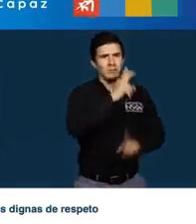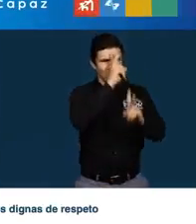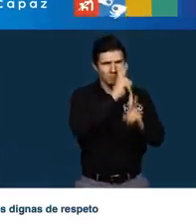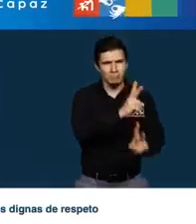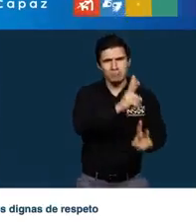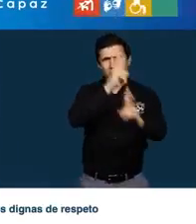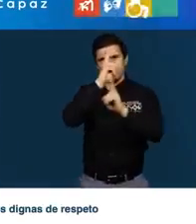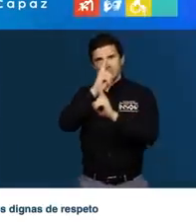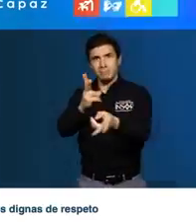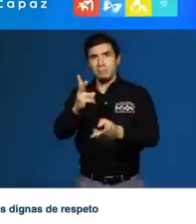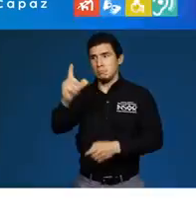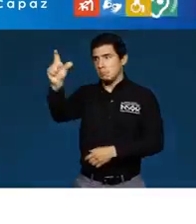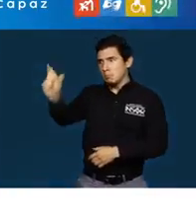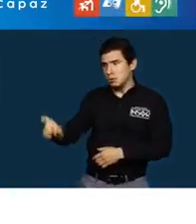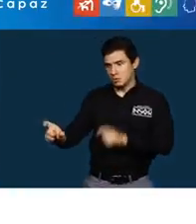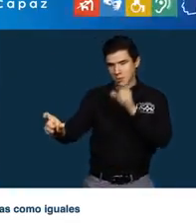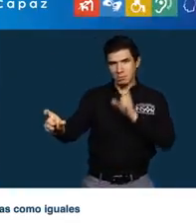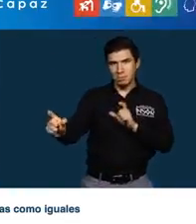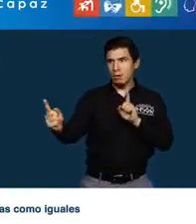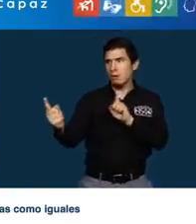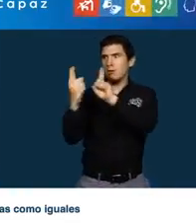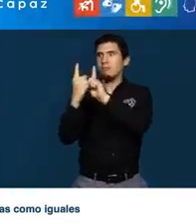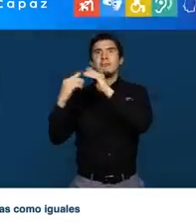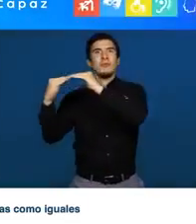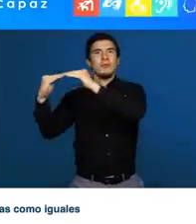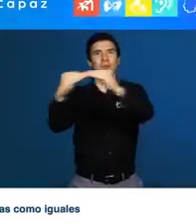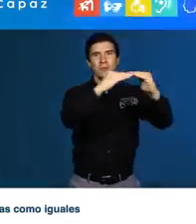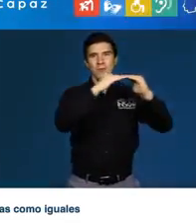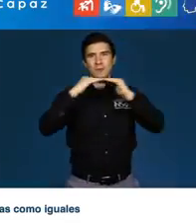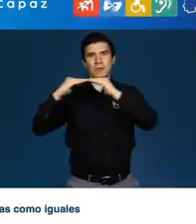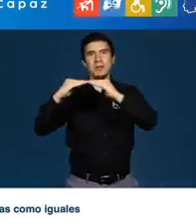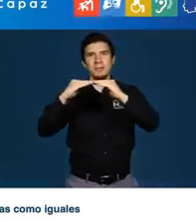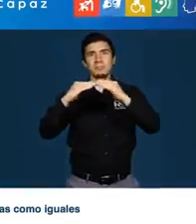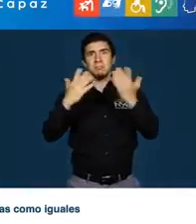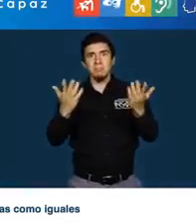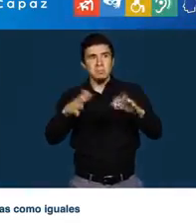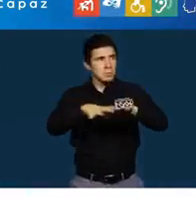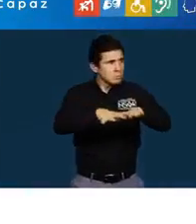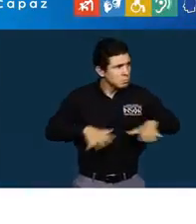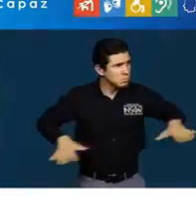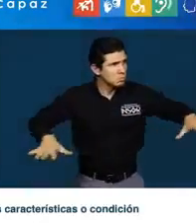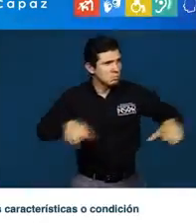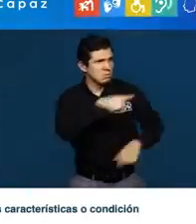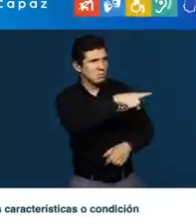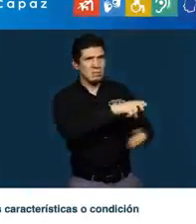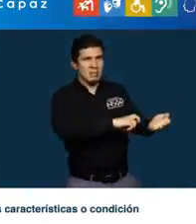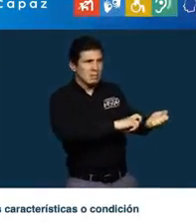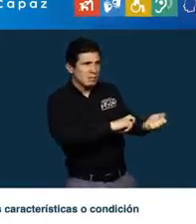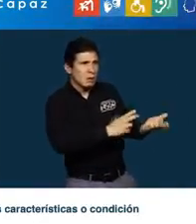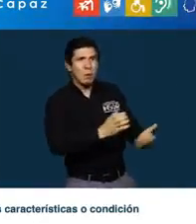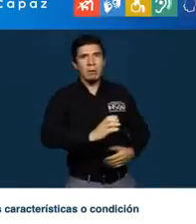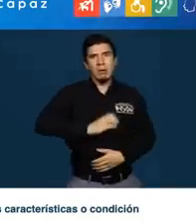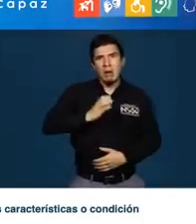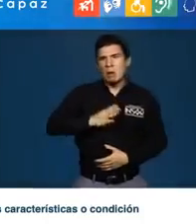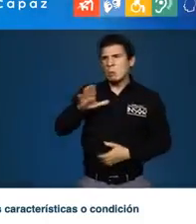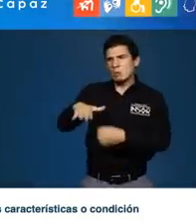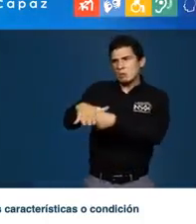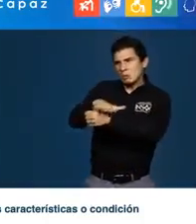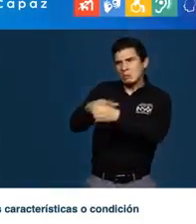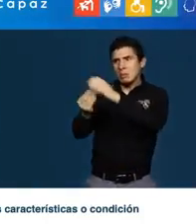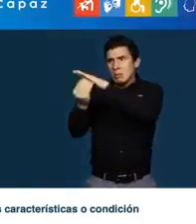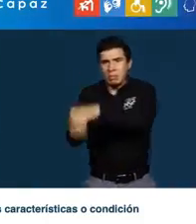Somos dignas de respeto y debemos ser tratadas como iguales, sin lugar a